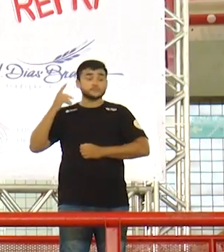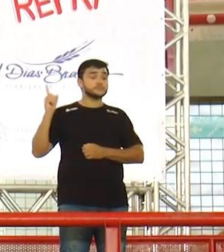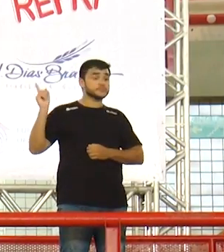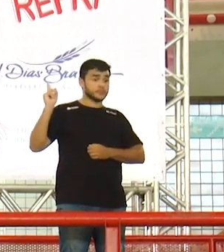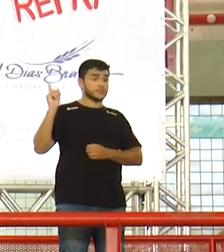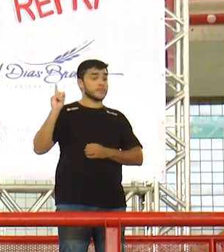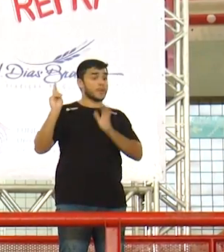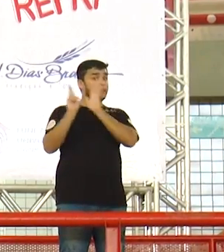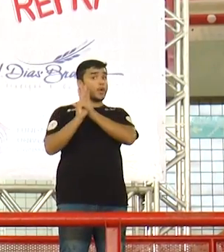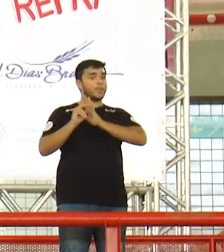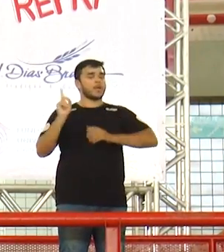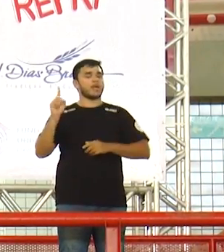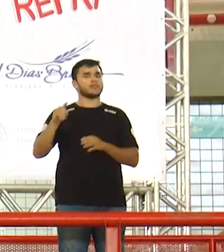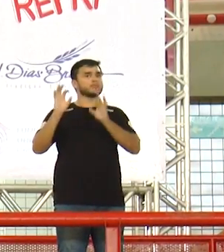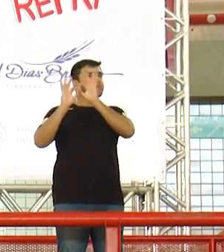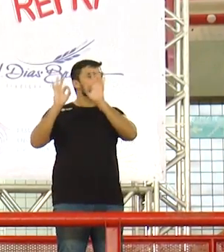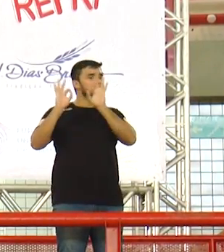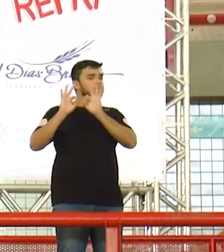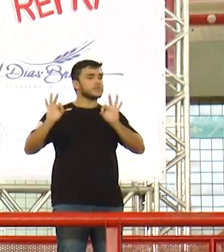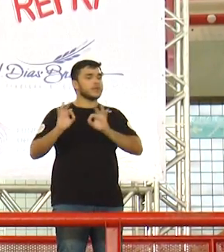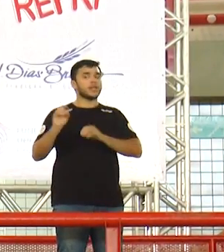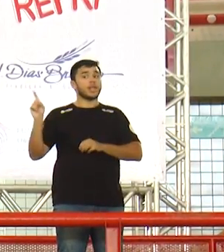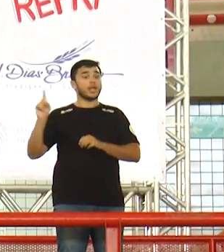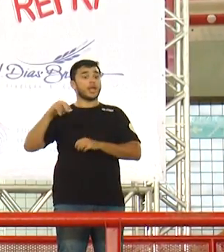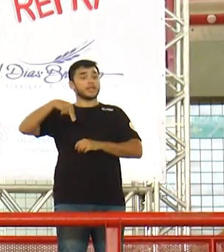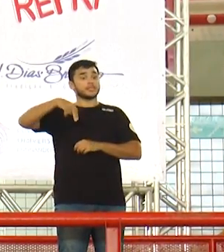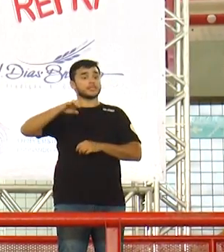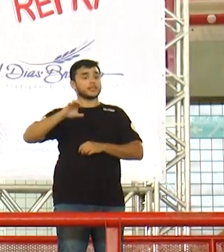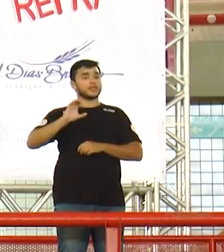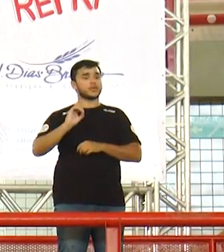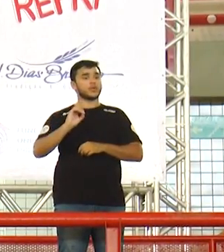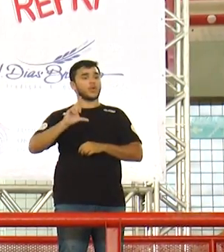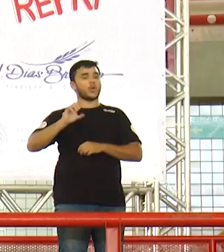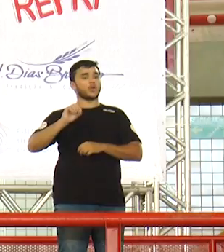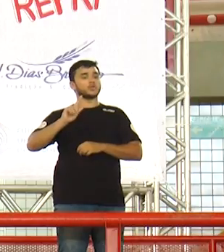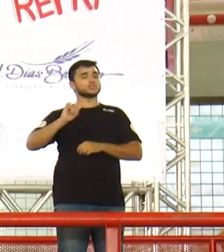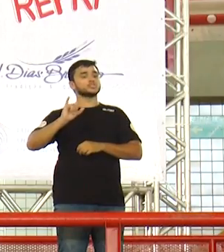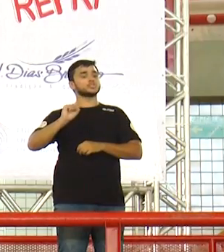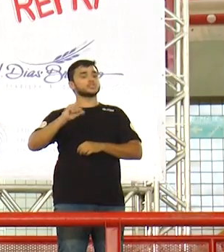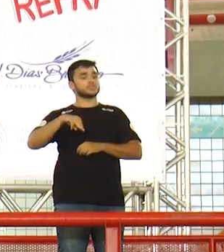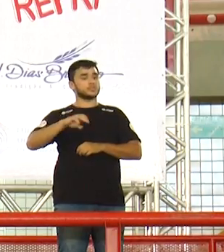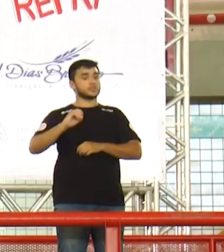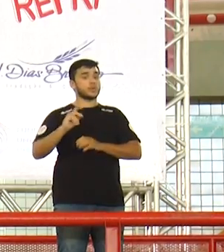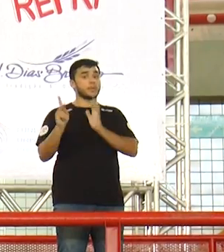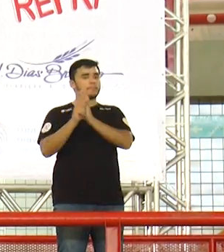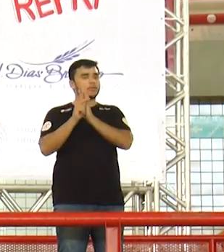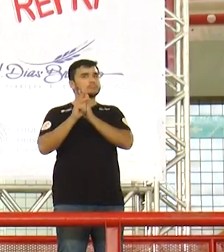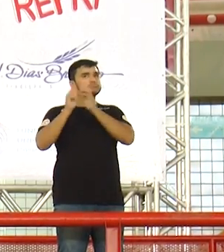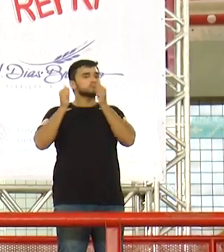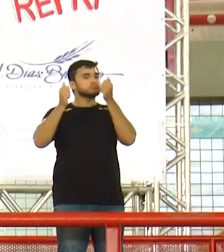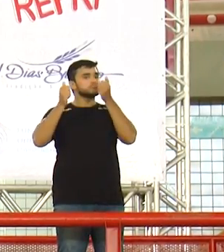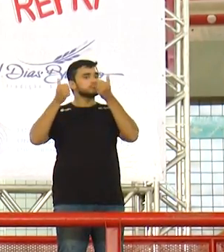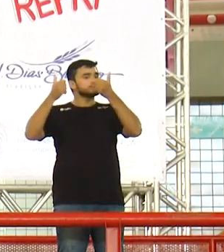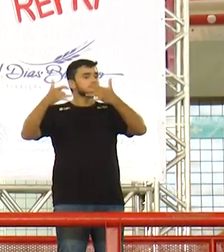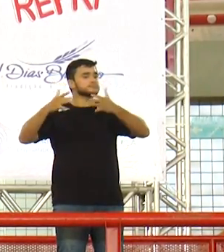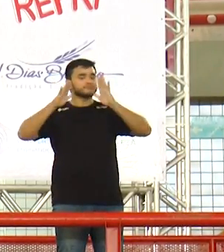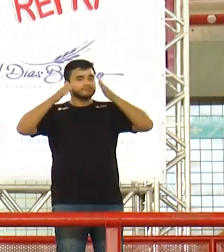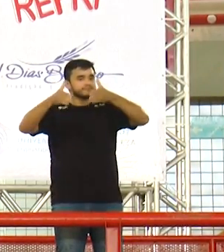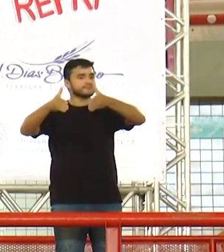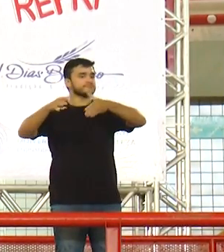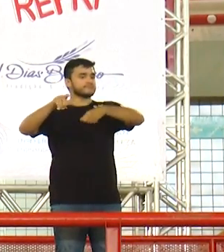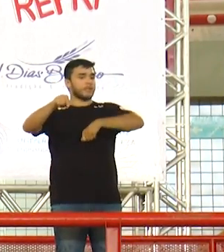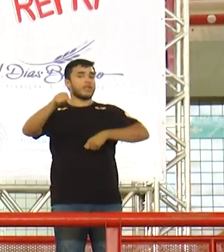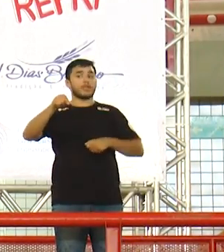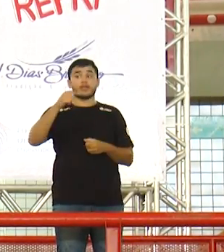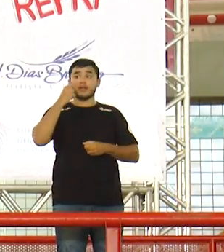Djavan que traz um outro tipo de neologismo, que é um neologismo mais pontual, que é aquele neologismo